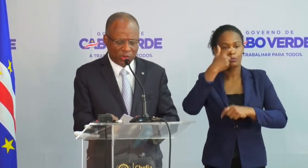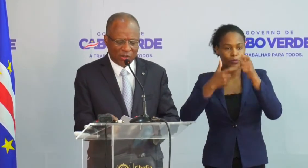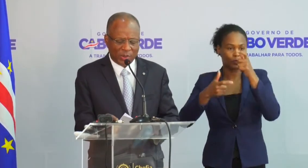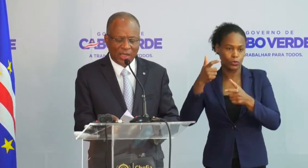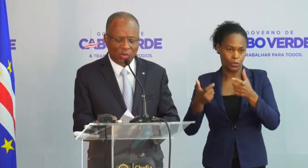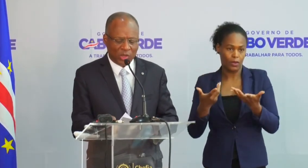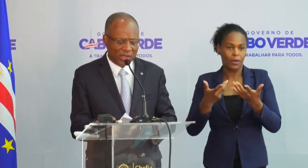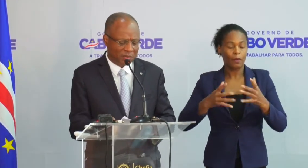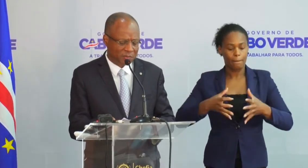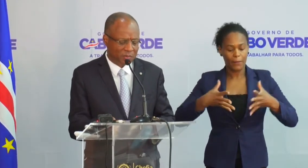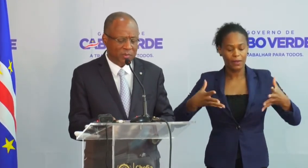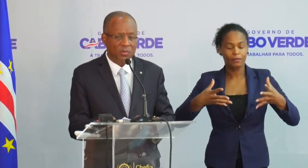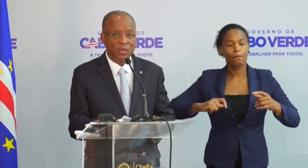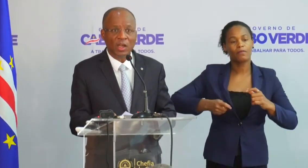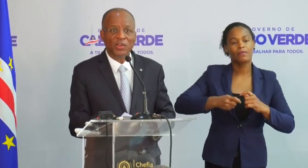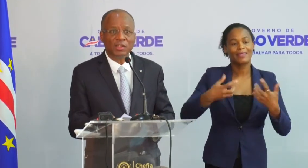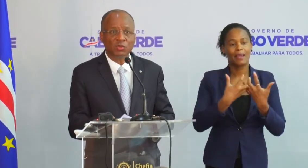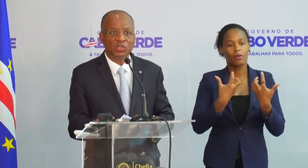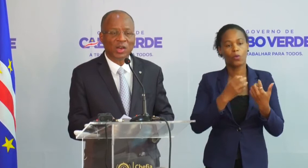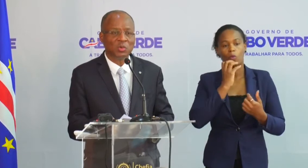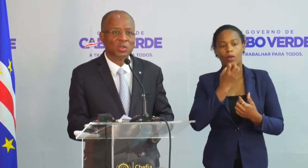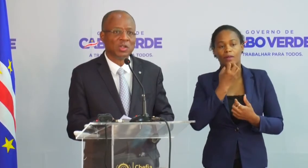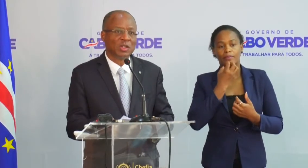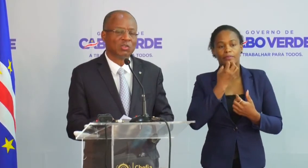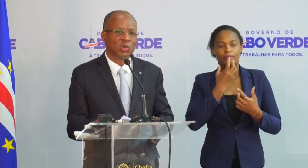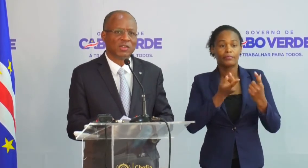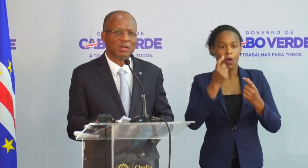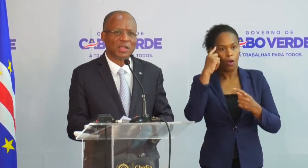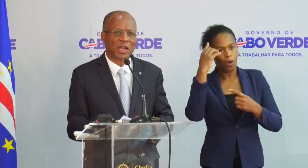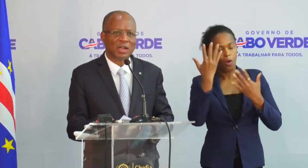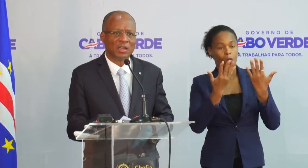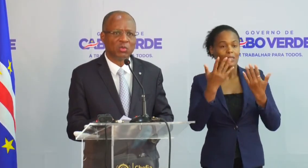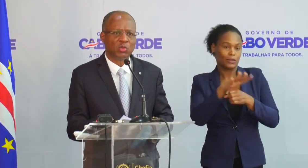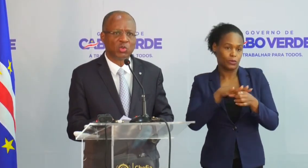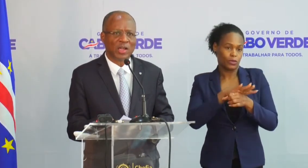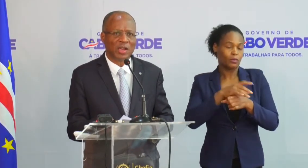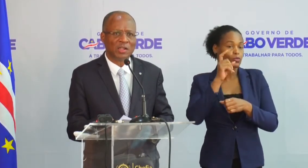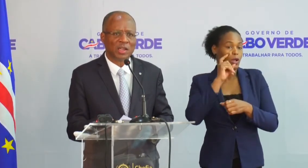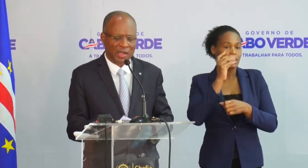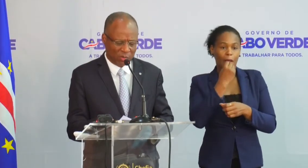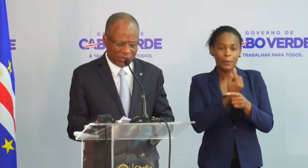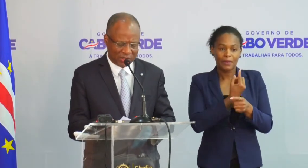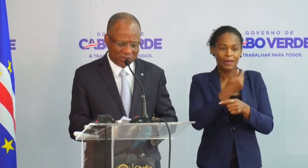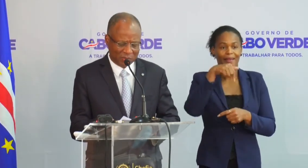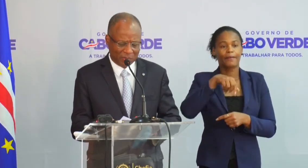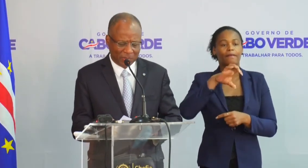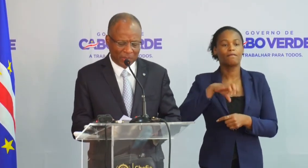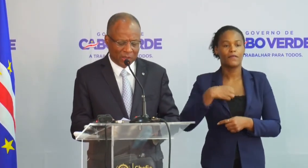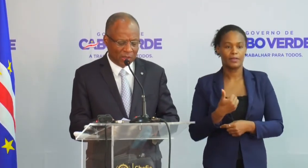preços provocados pela guerra na Ucrânia afeta a situação da segurança alimentar e nutricional em Cabo